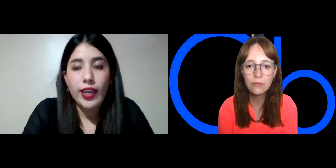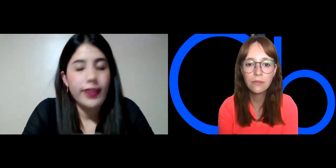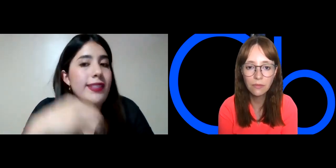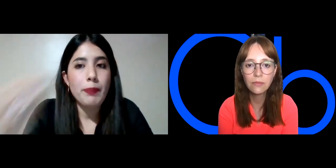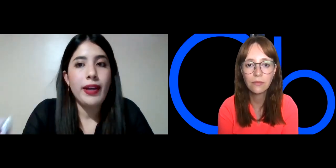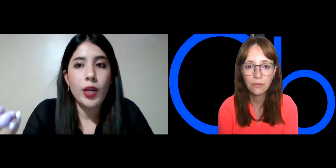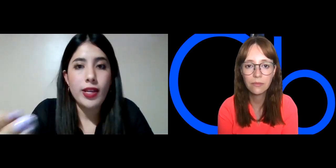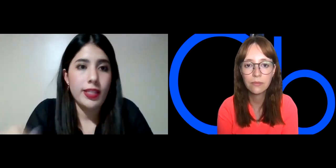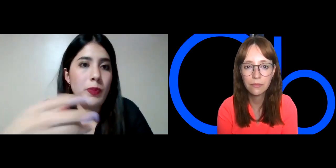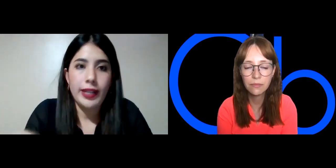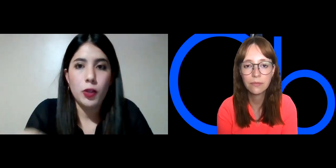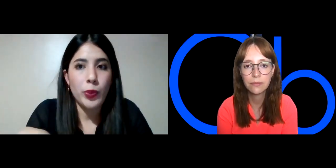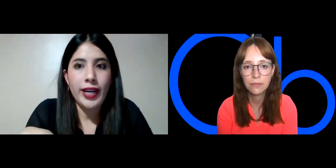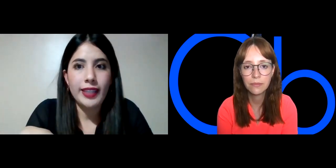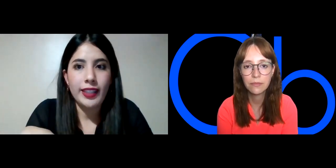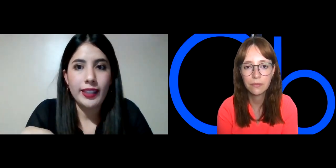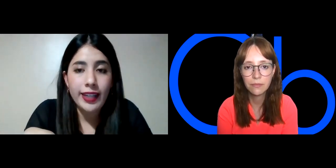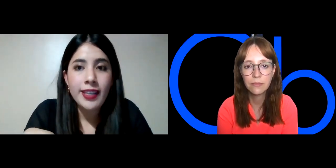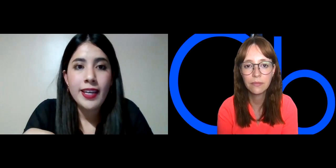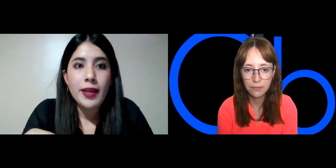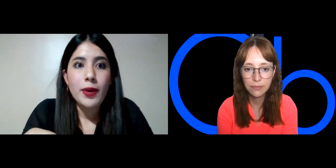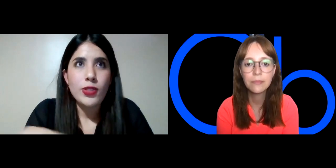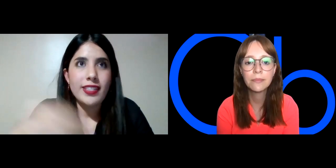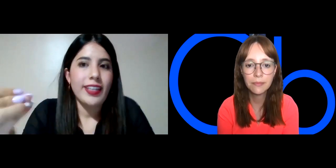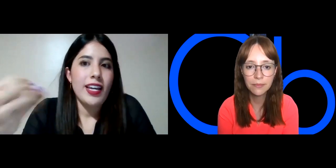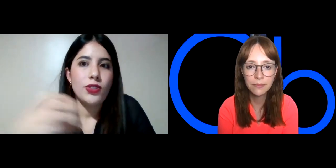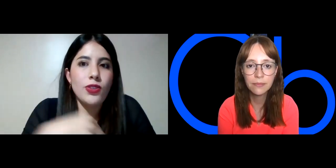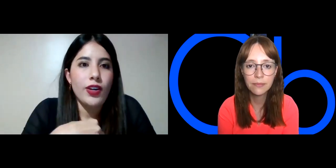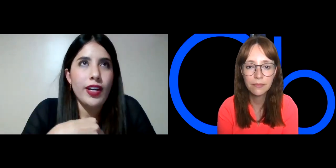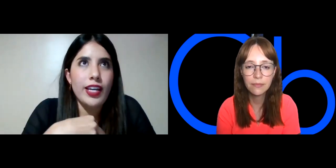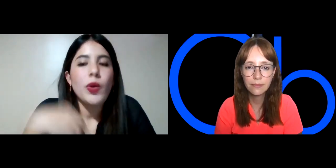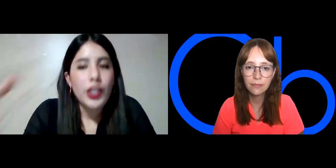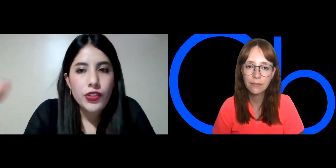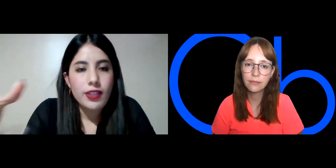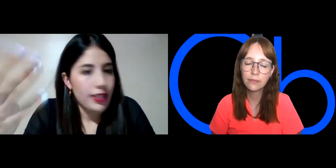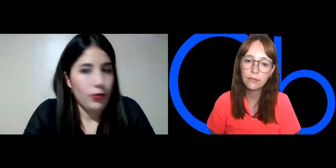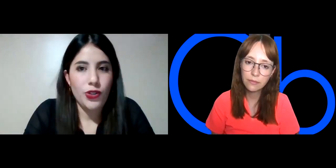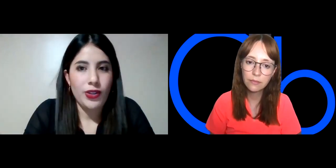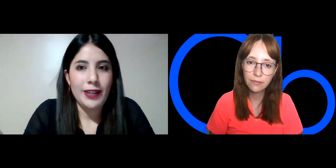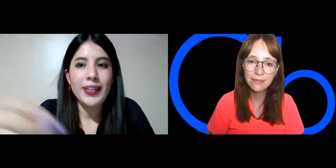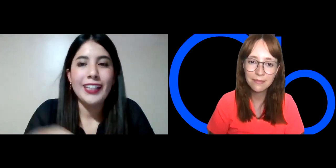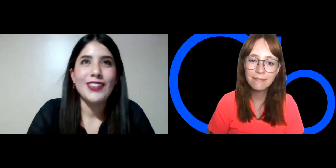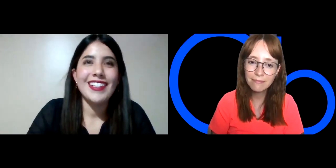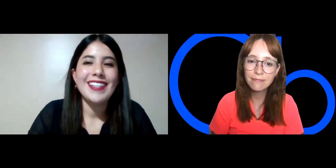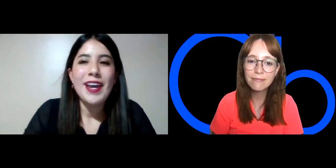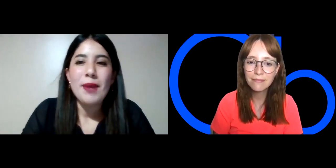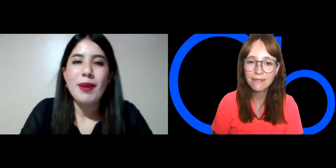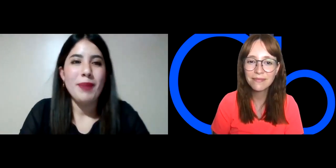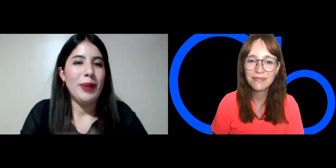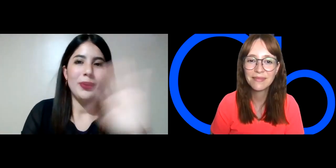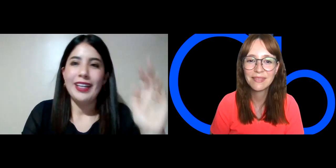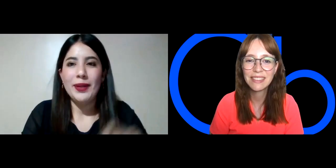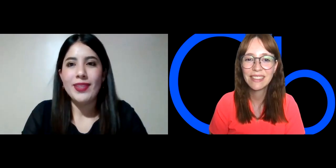salud, que sepan lengua de señas para que los puedan atender. O sea, sé que eso a ellos les emociona, ¿no? Entonces